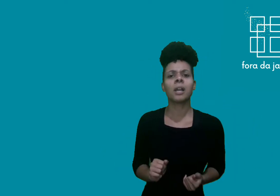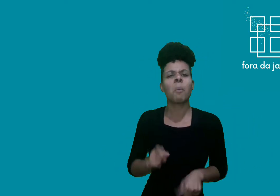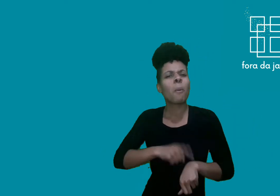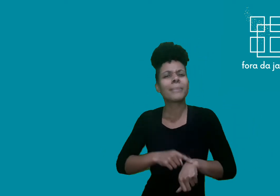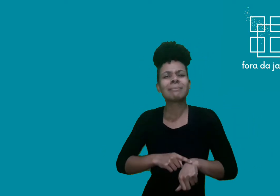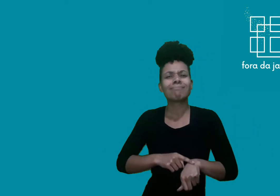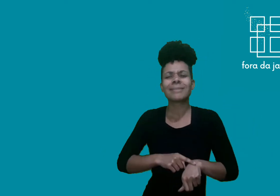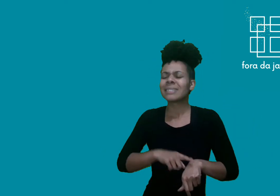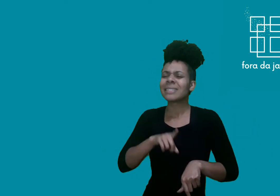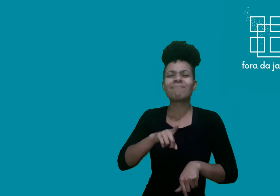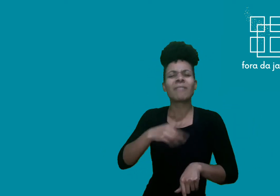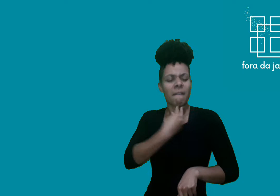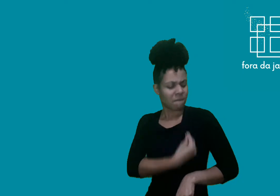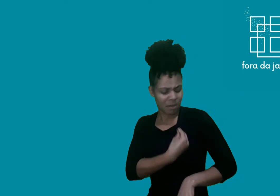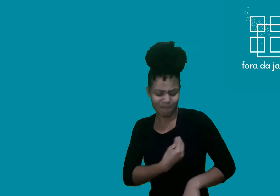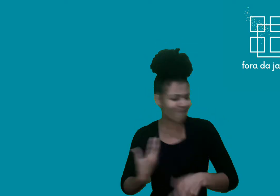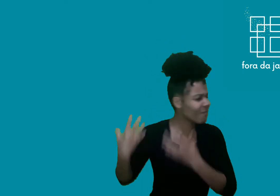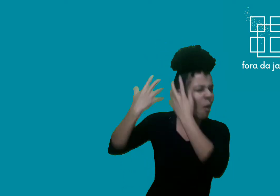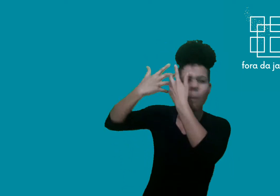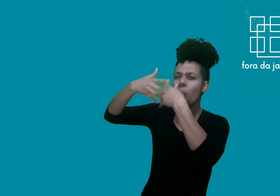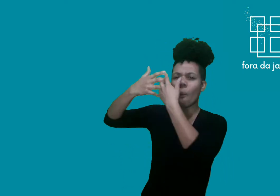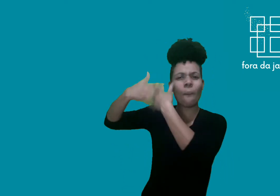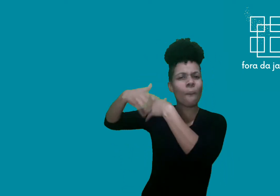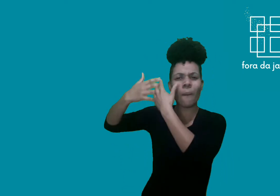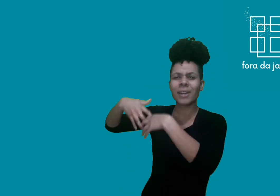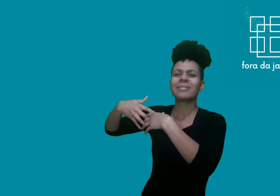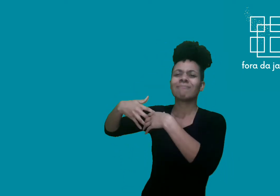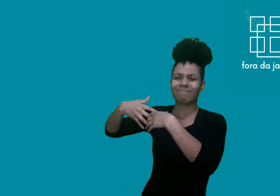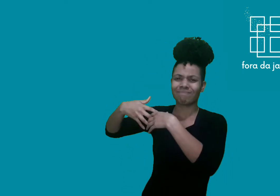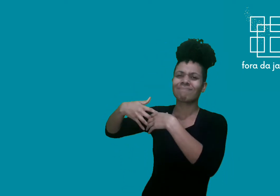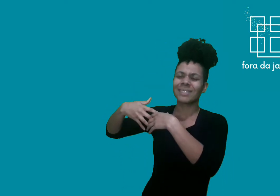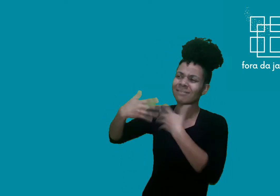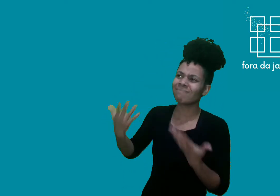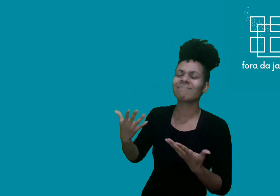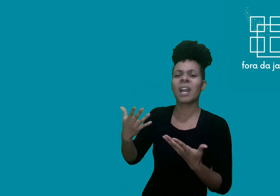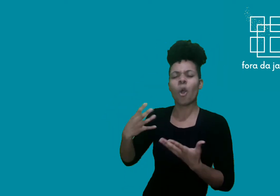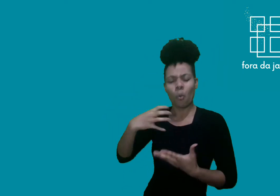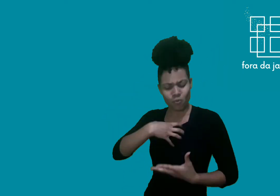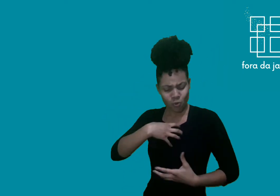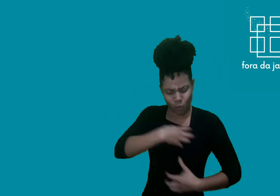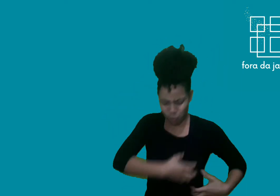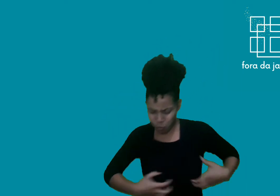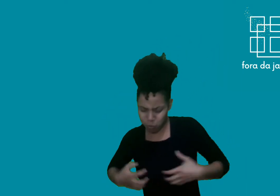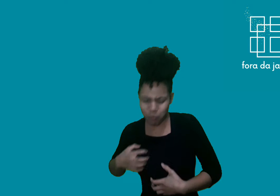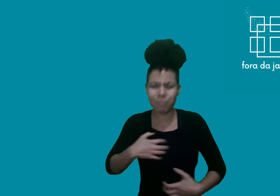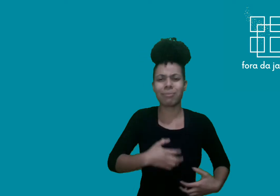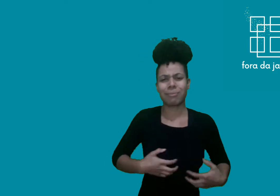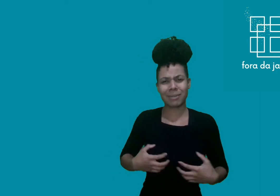muito bem qual é o nosso propósito. É questionar se existe um caminho certo para a gente, é tentar